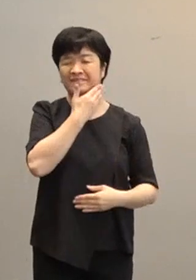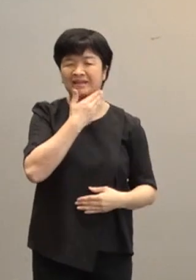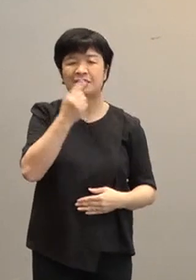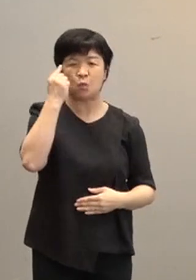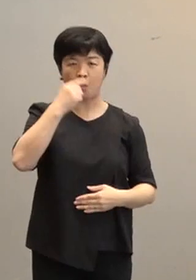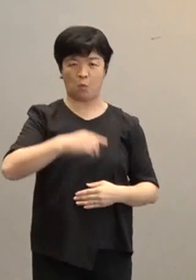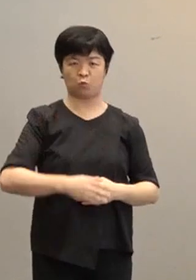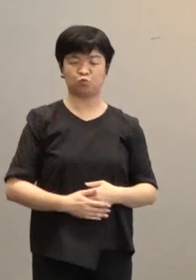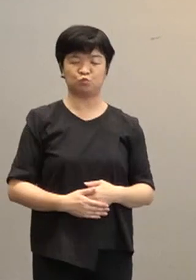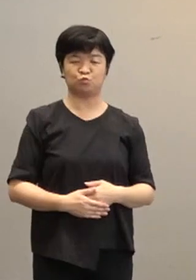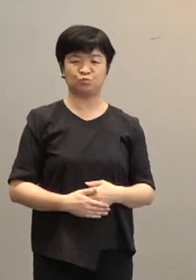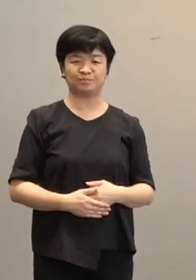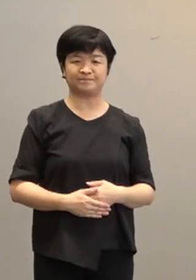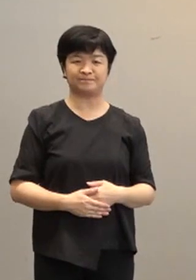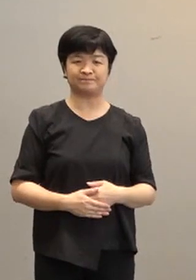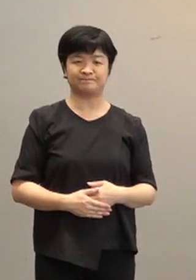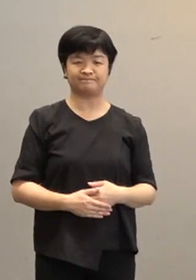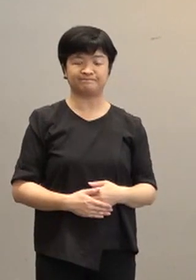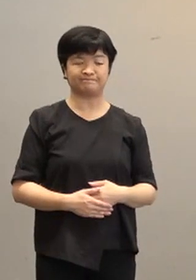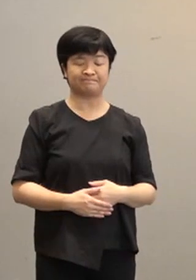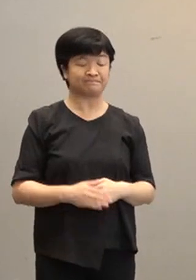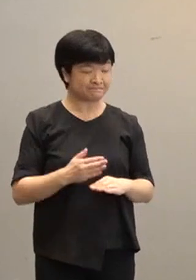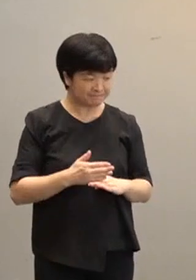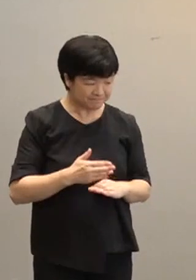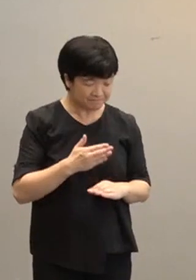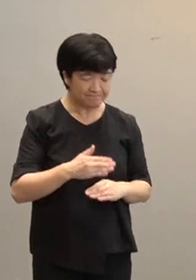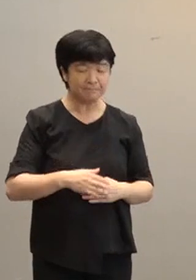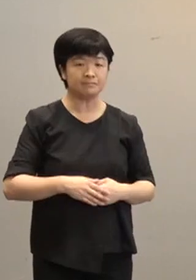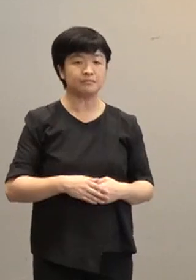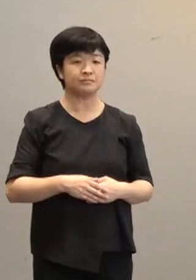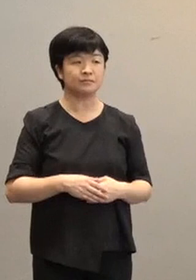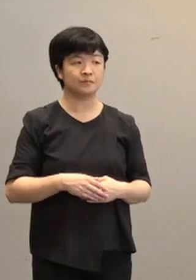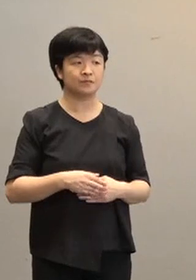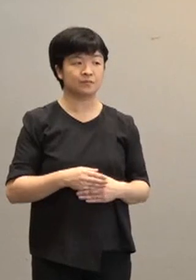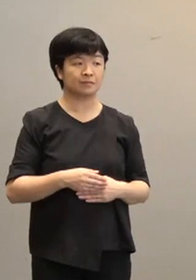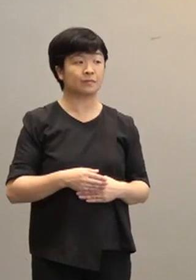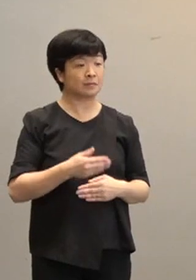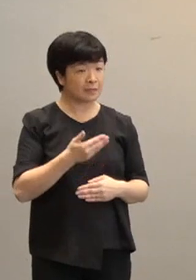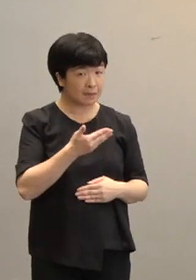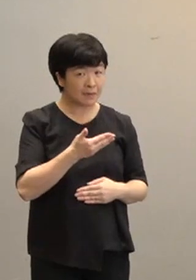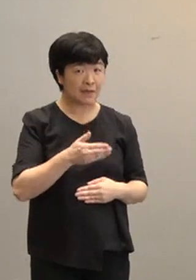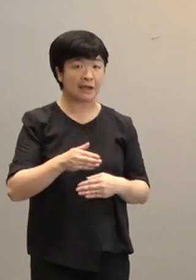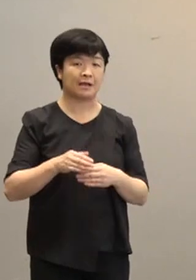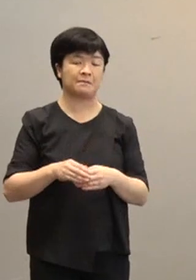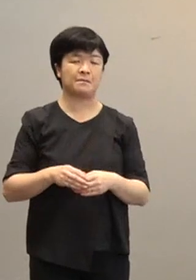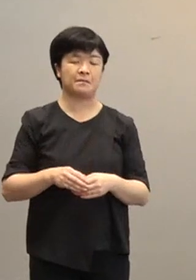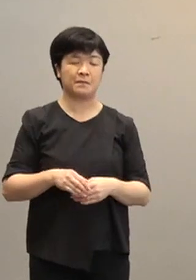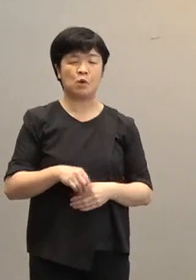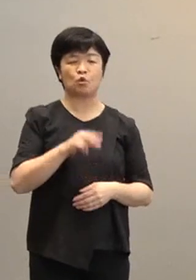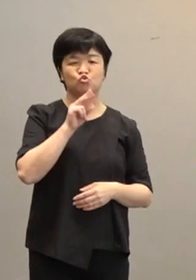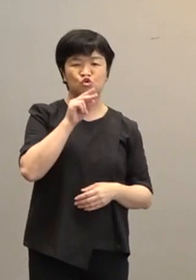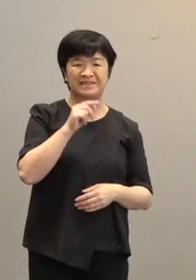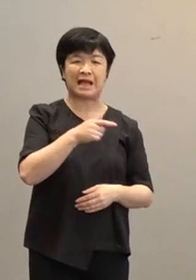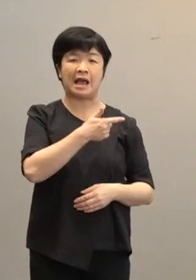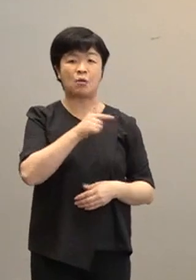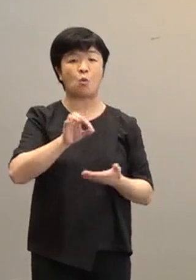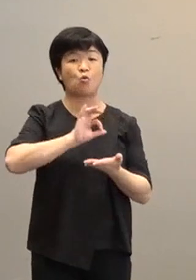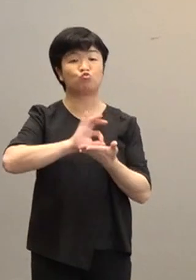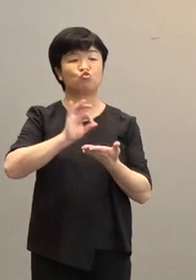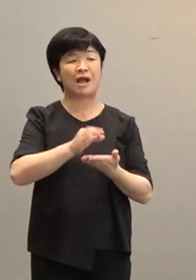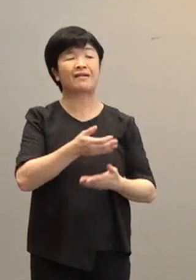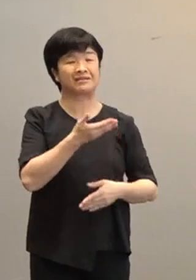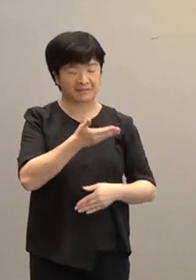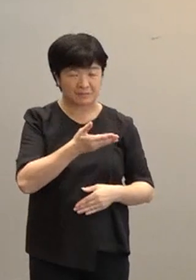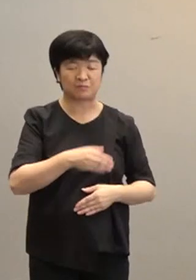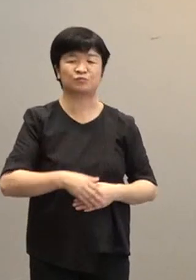。 ありがとうございます。あの知事もご自身であのツイッターと SNS 活用されていらっしゃいますけれども、うん、や